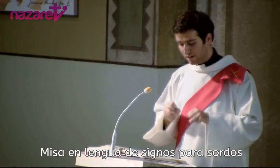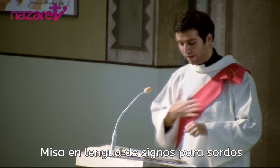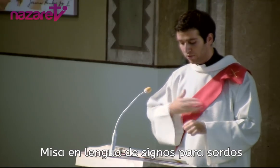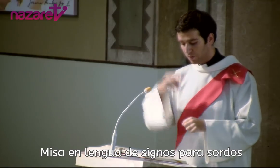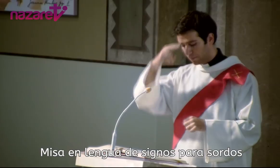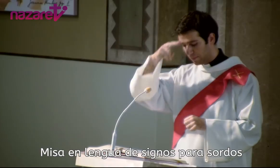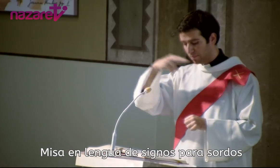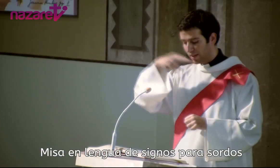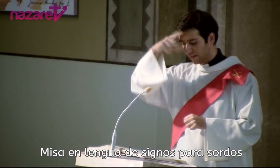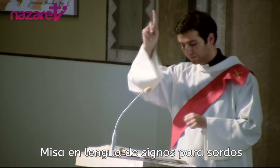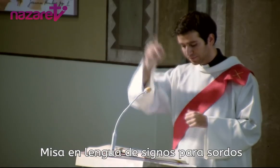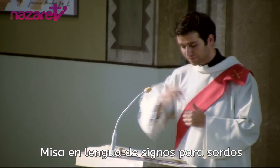reservado mi Padre.